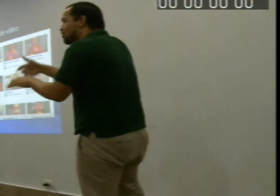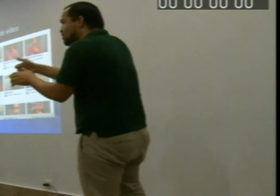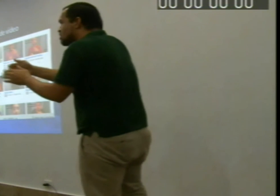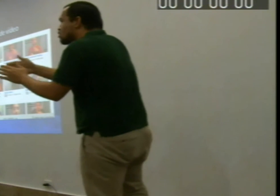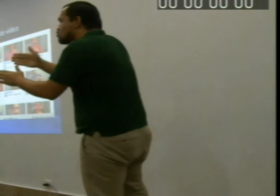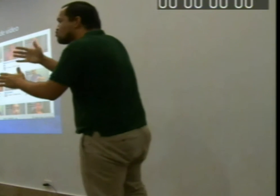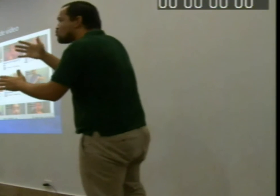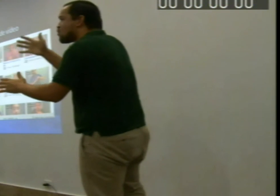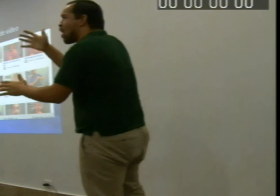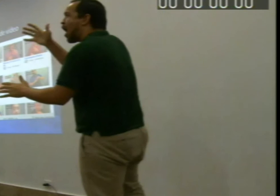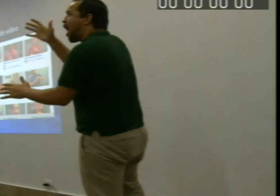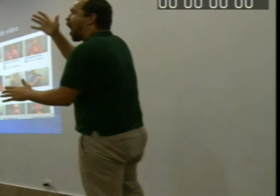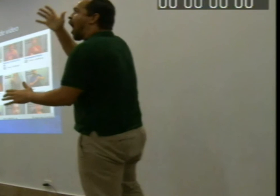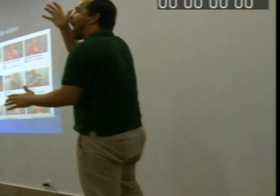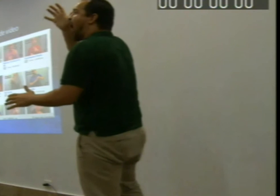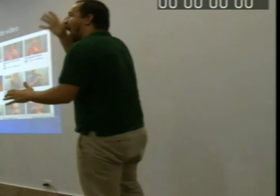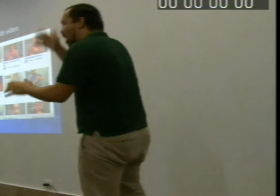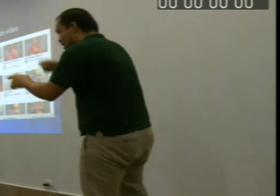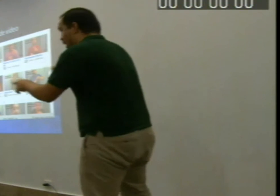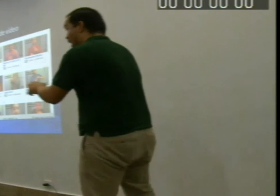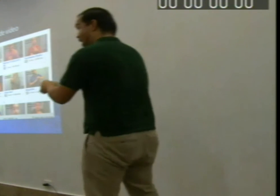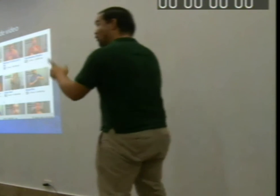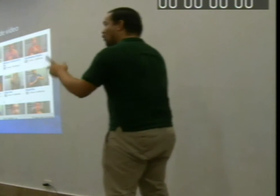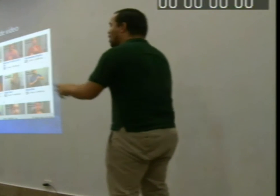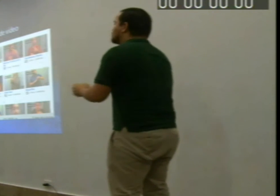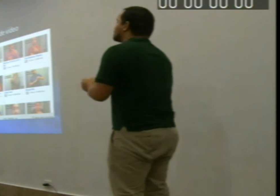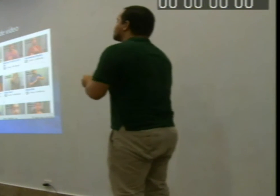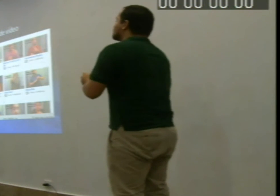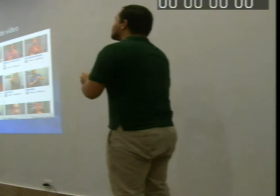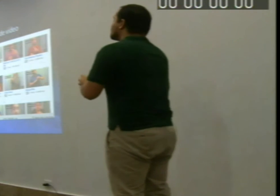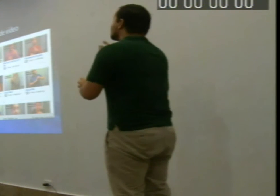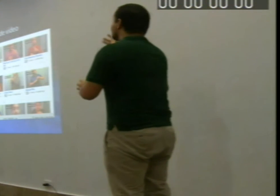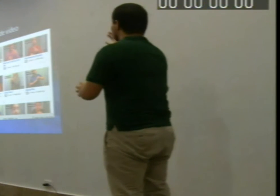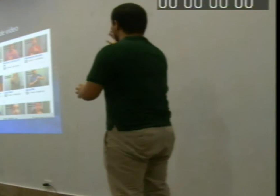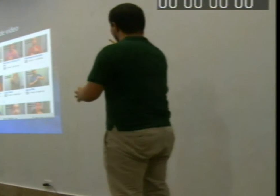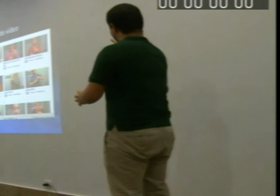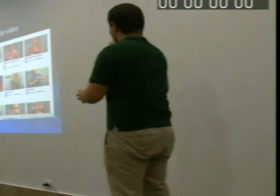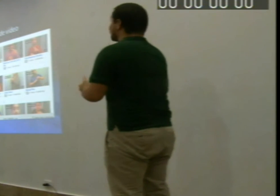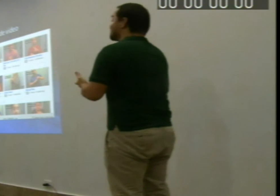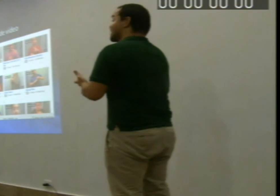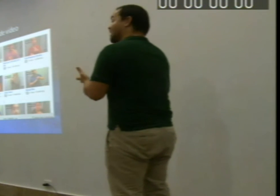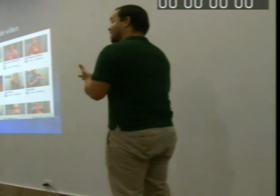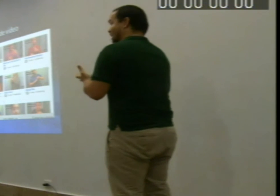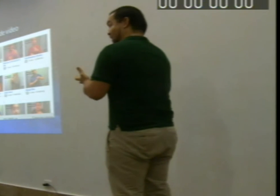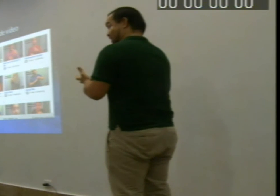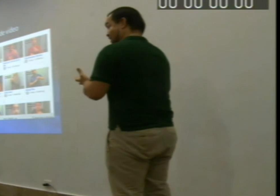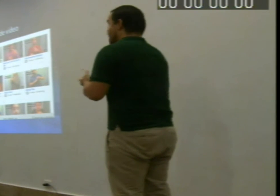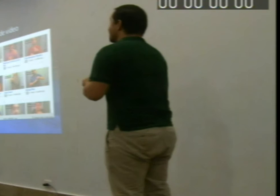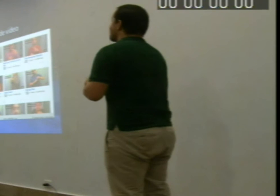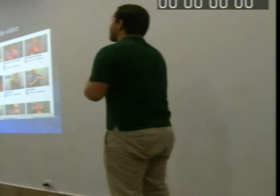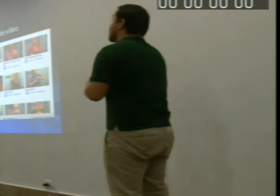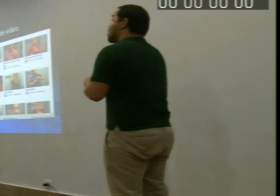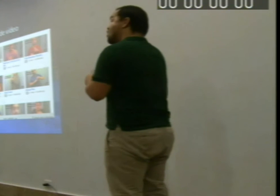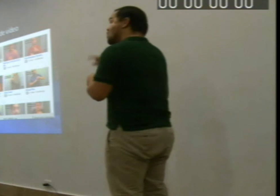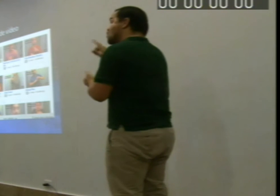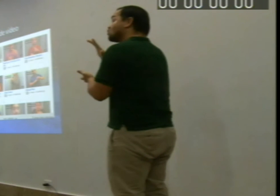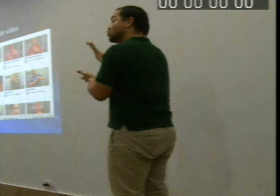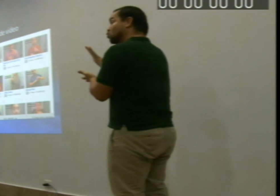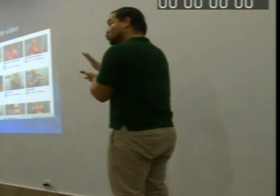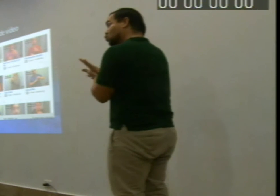filmagem coloquei em slow motion assim muito devagar aí eu fiz igual bem devagar que